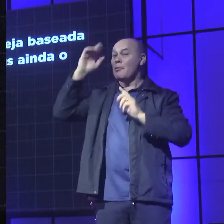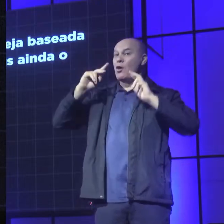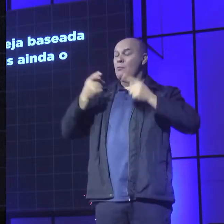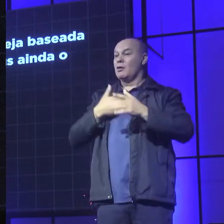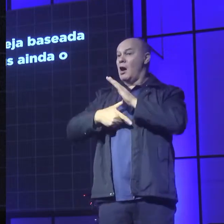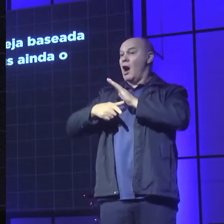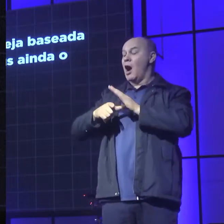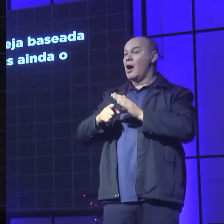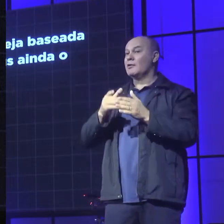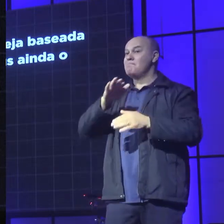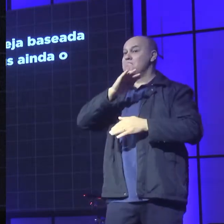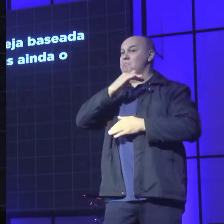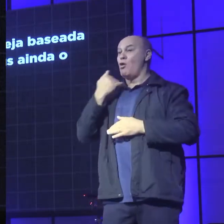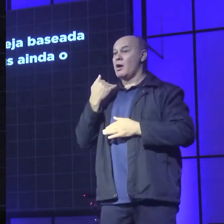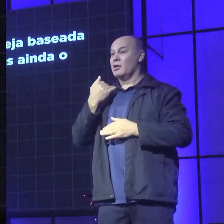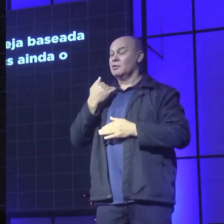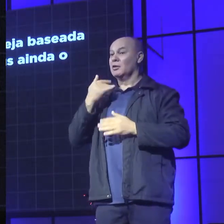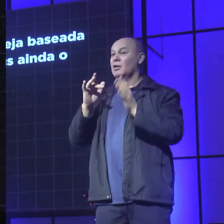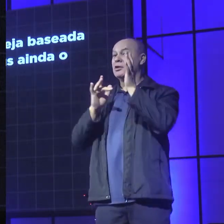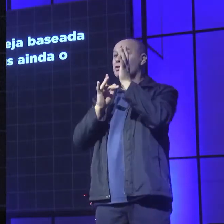nós. Por isso,